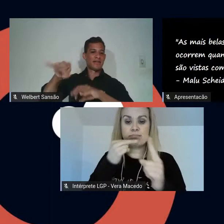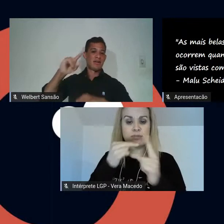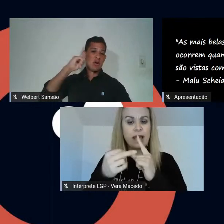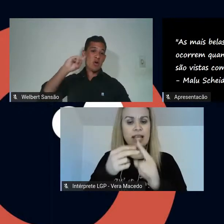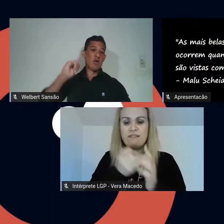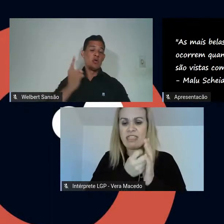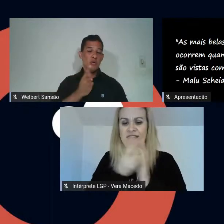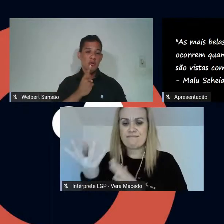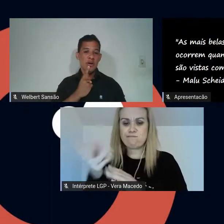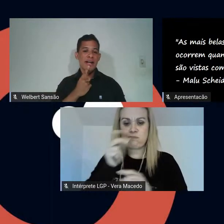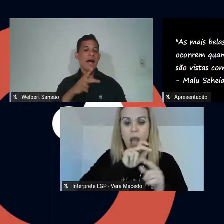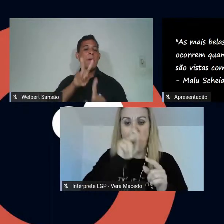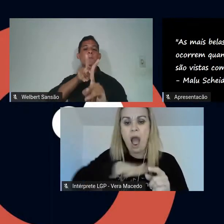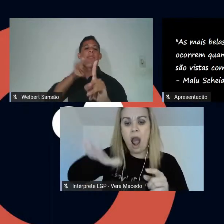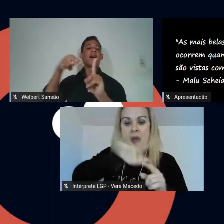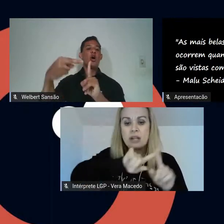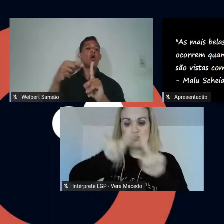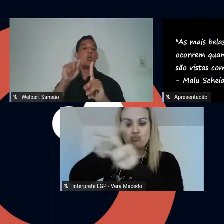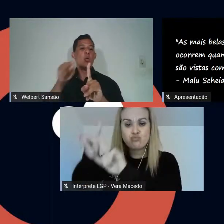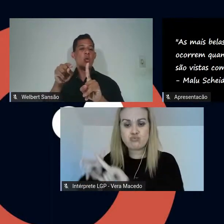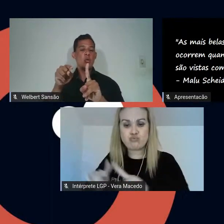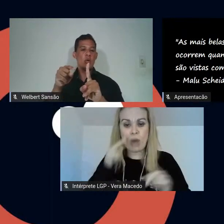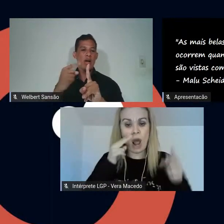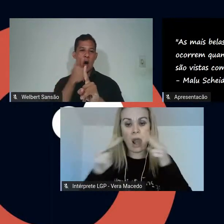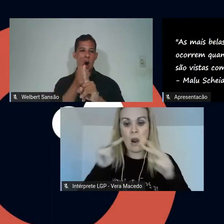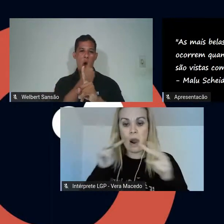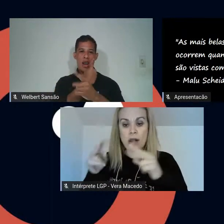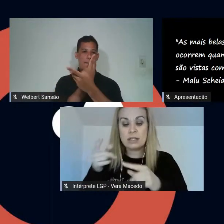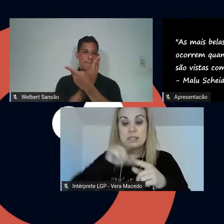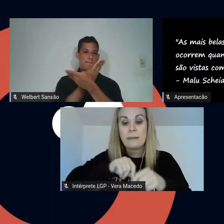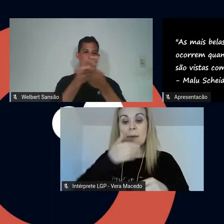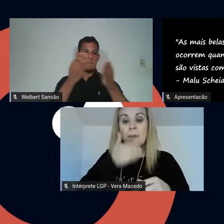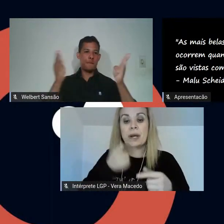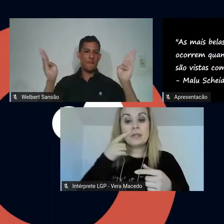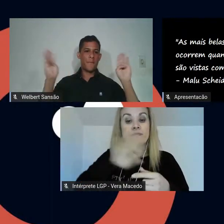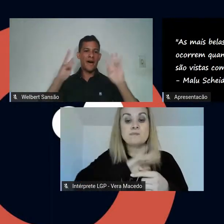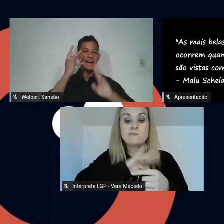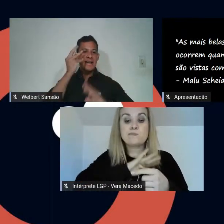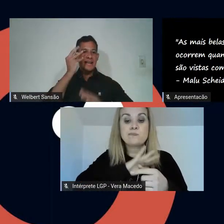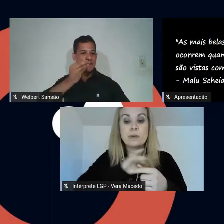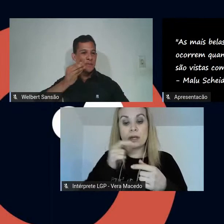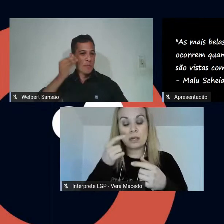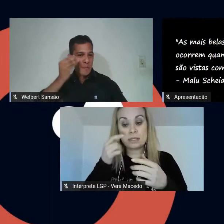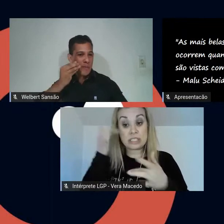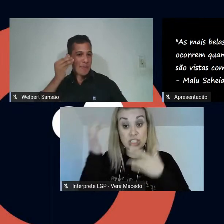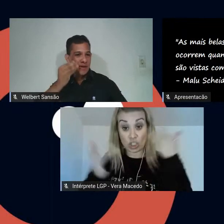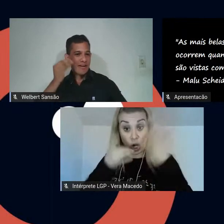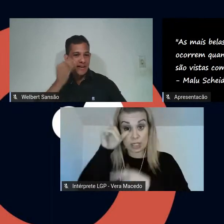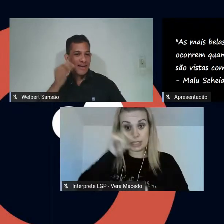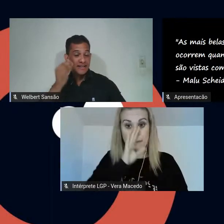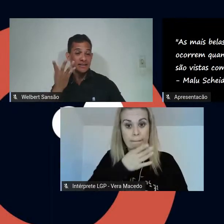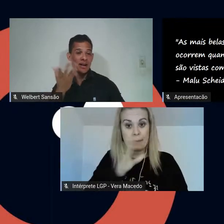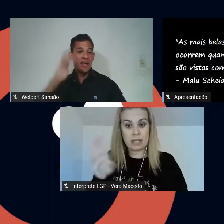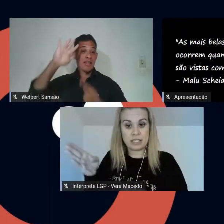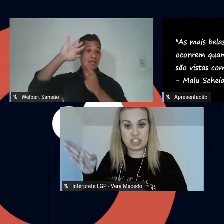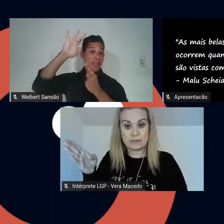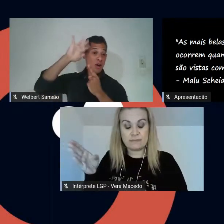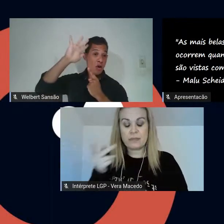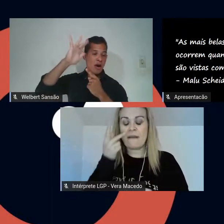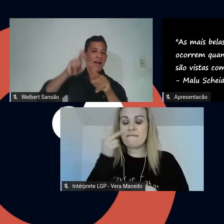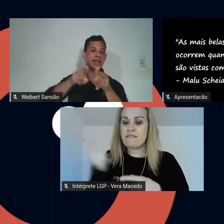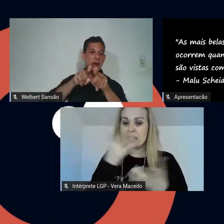de multiplicidade dos olhares, experiências teóricas e práticas